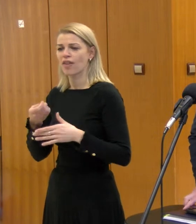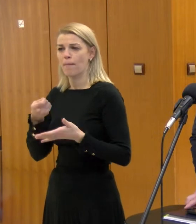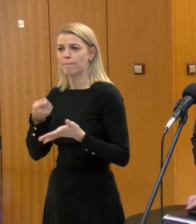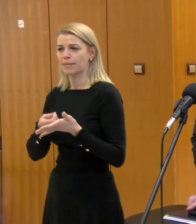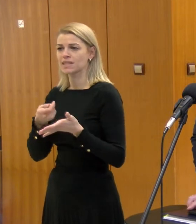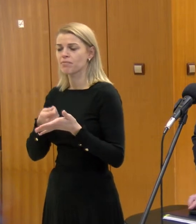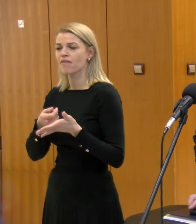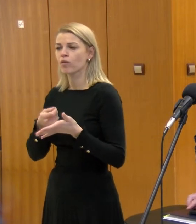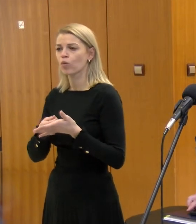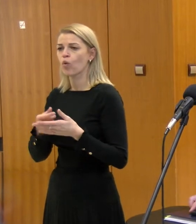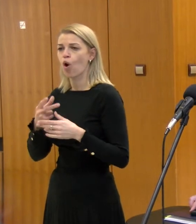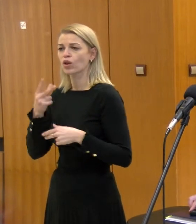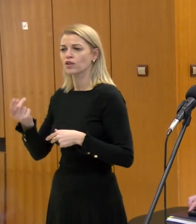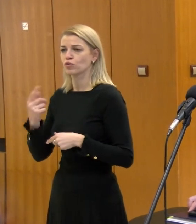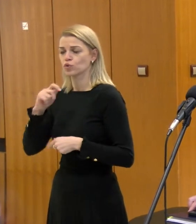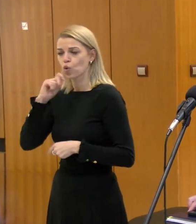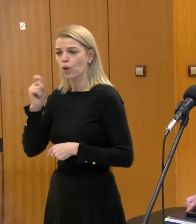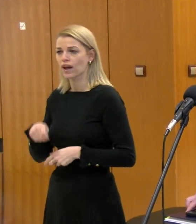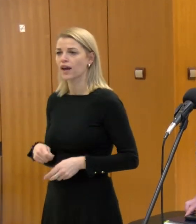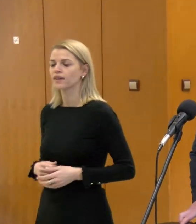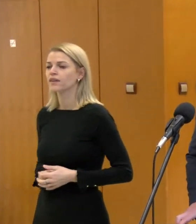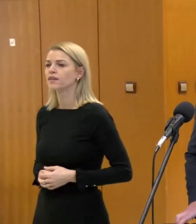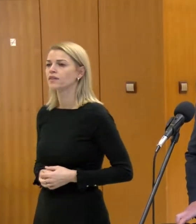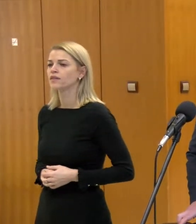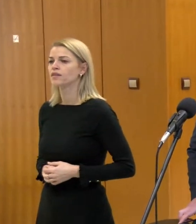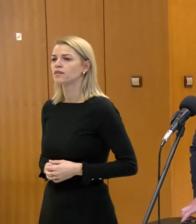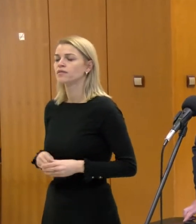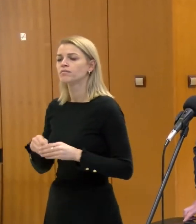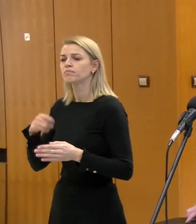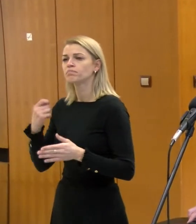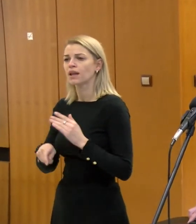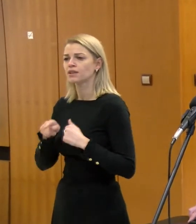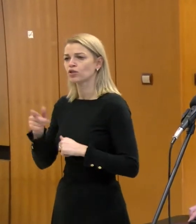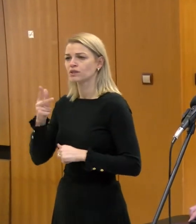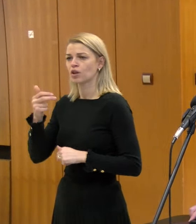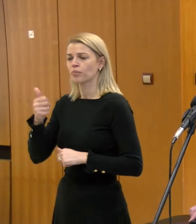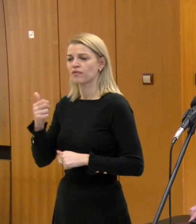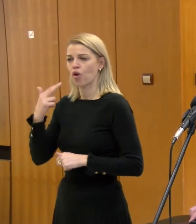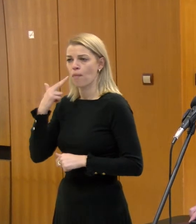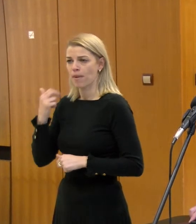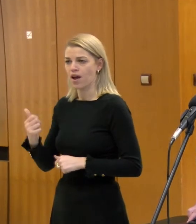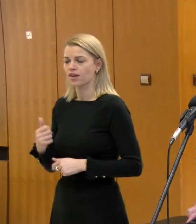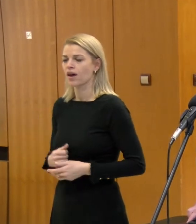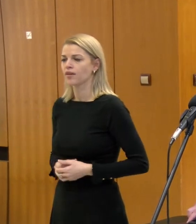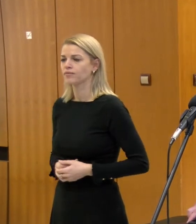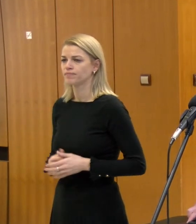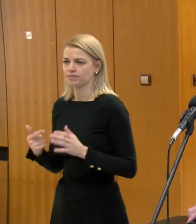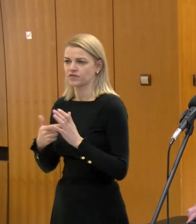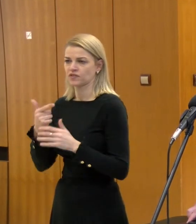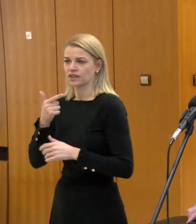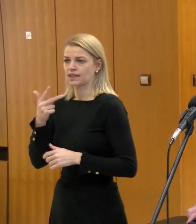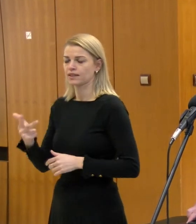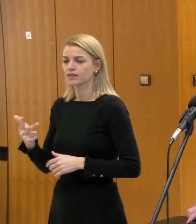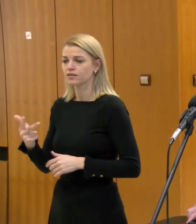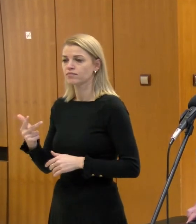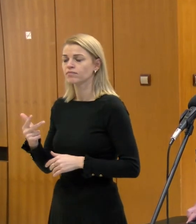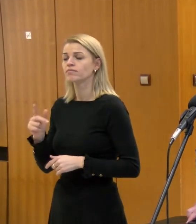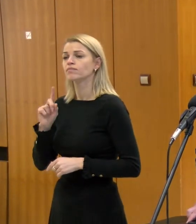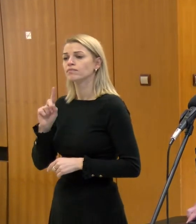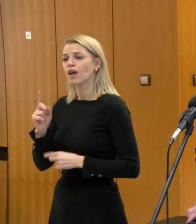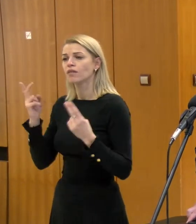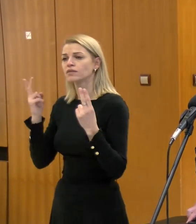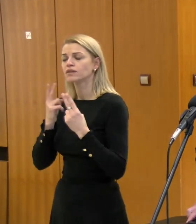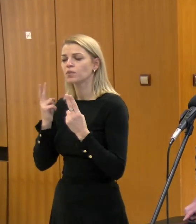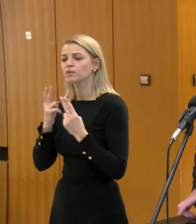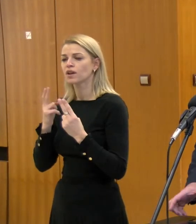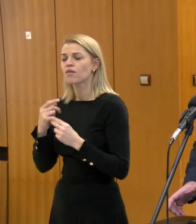príspevku odidencom z Ukrajiny. Platný bude do 31. mája 2023 s tým, že samozrejme